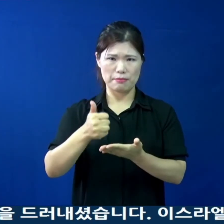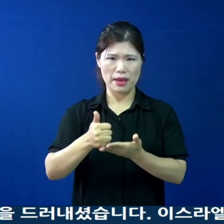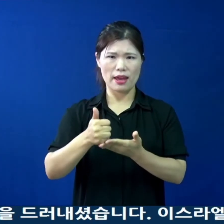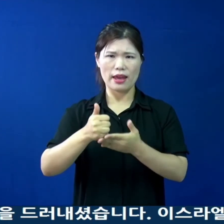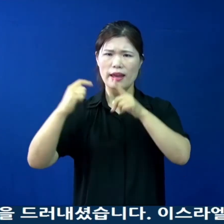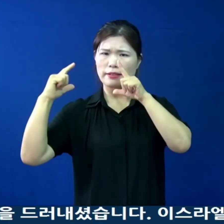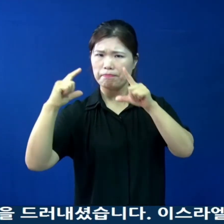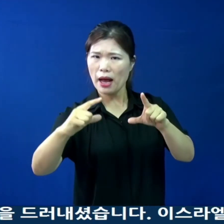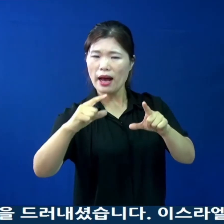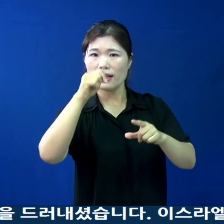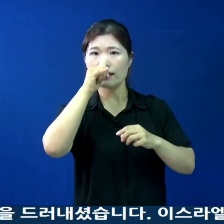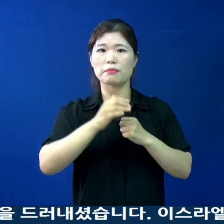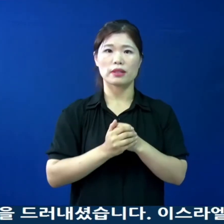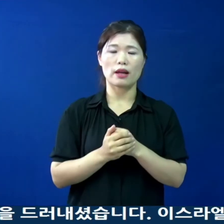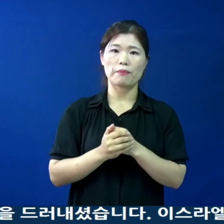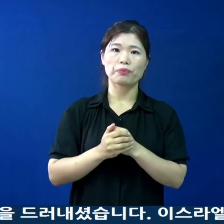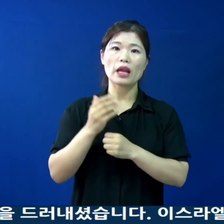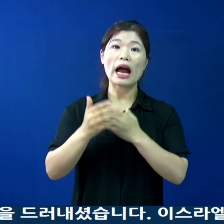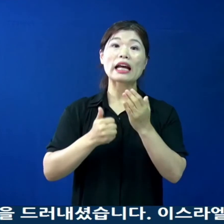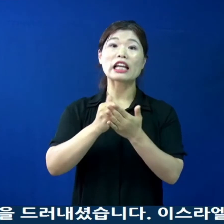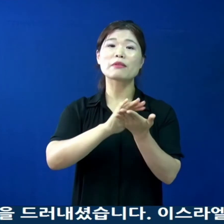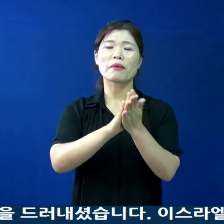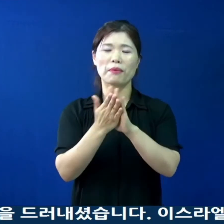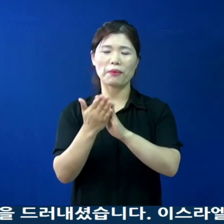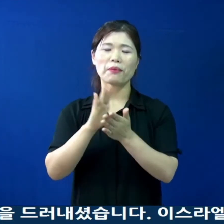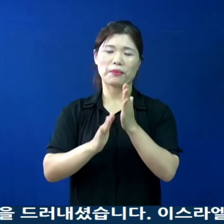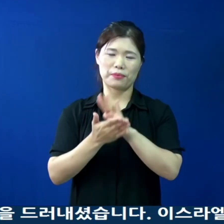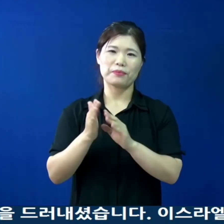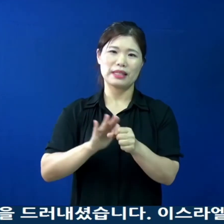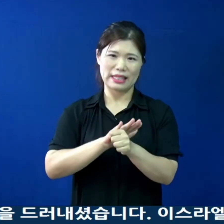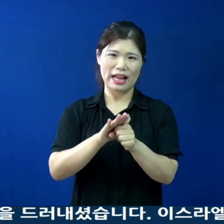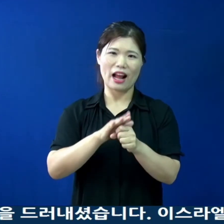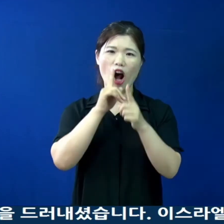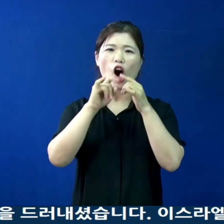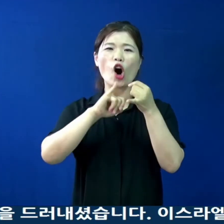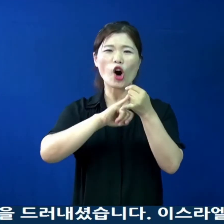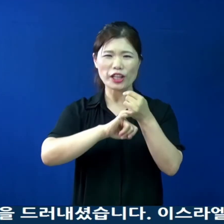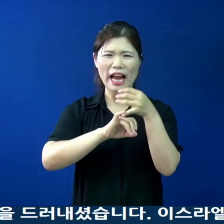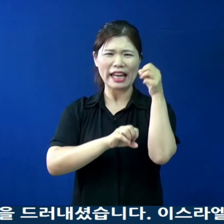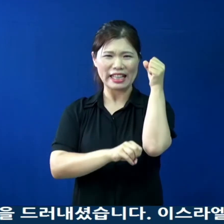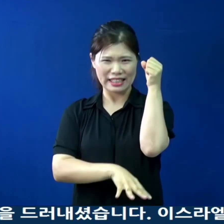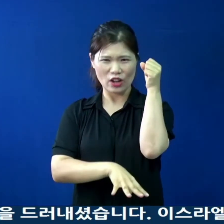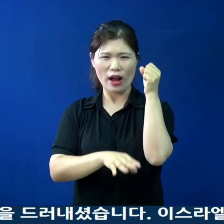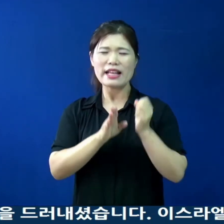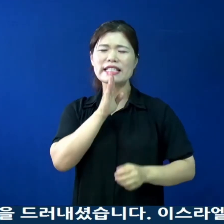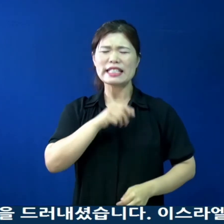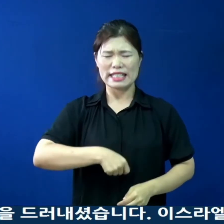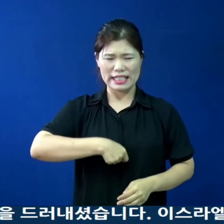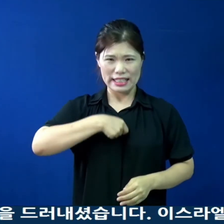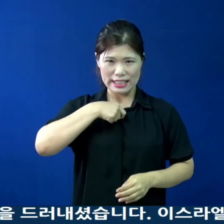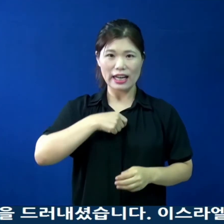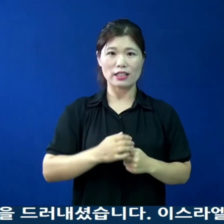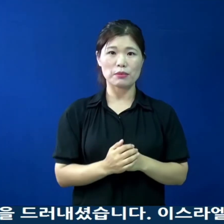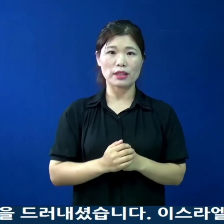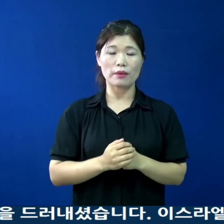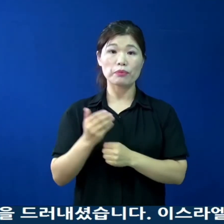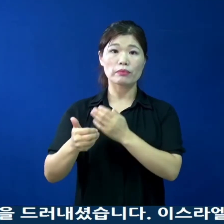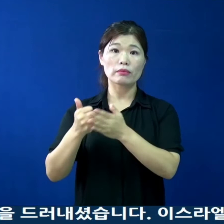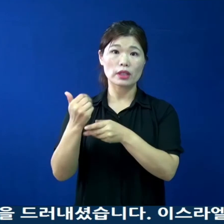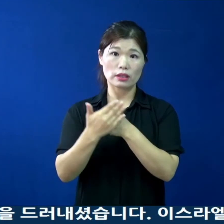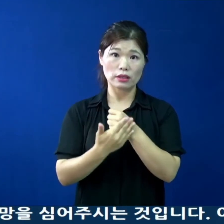선포입니다. 그것이 하나님의 변함없는 사랑이고 언약에 근거한 신실하심이셨습니다. 하나님의